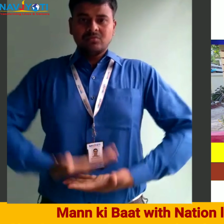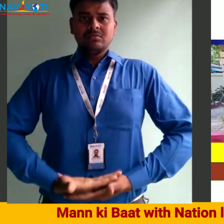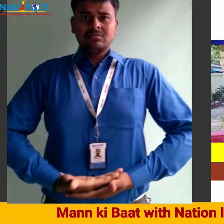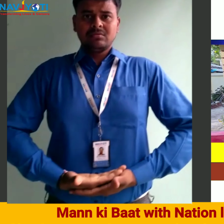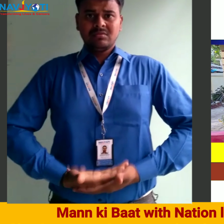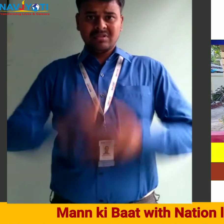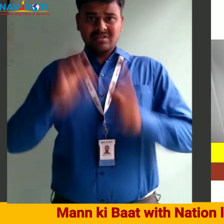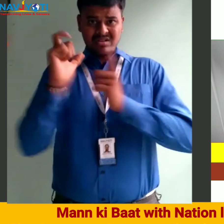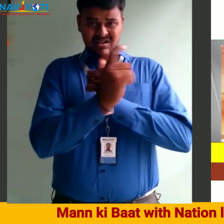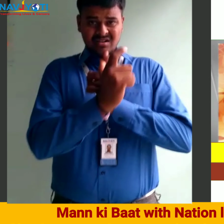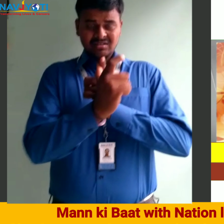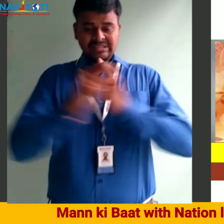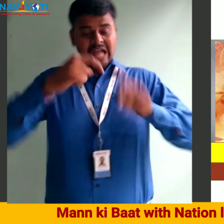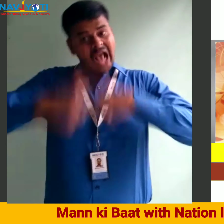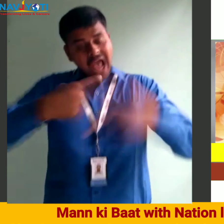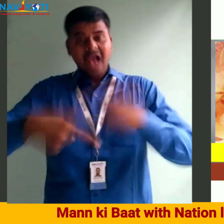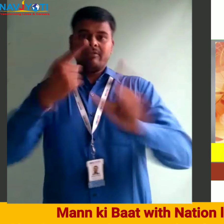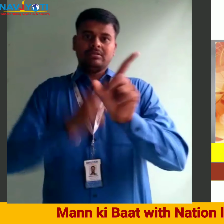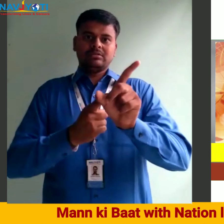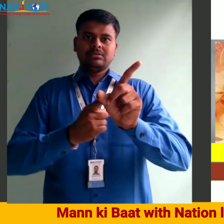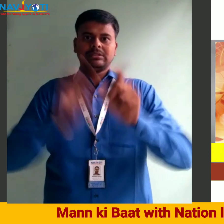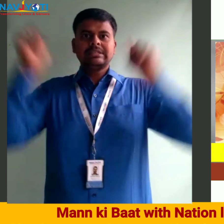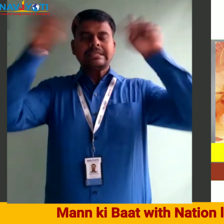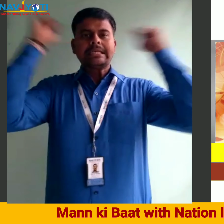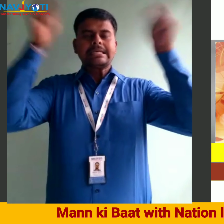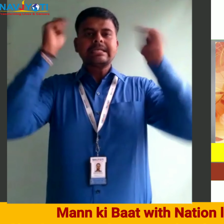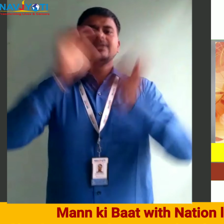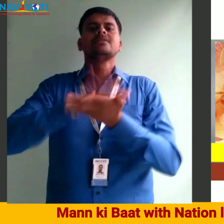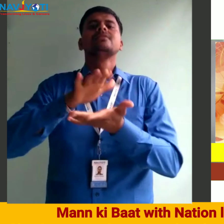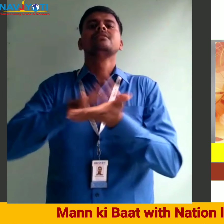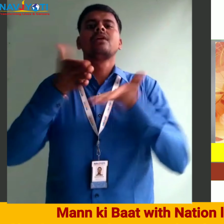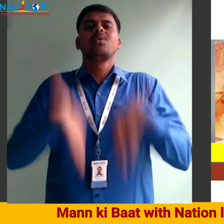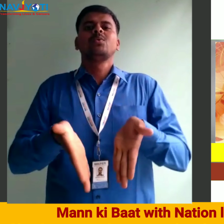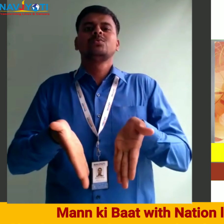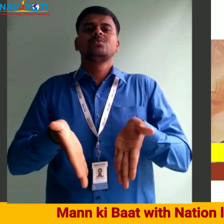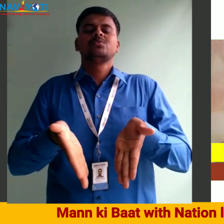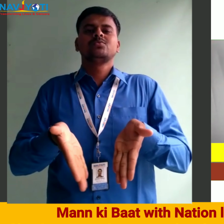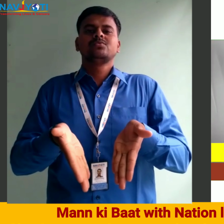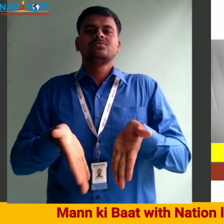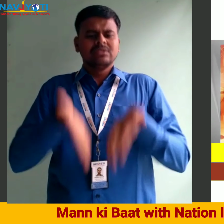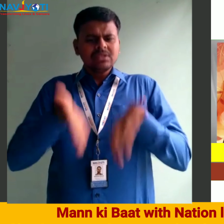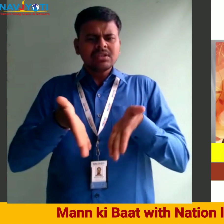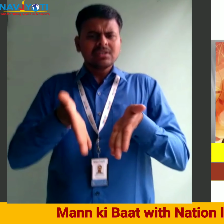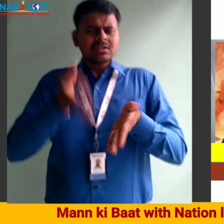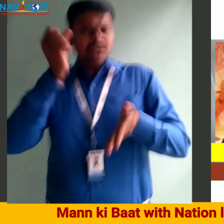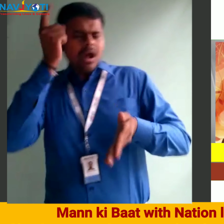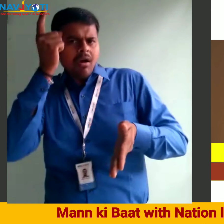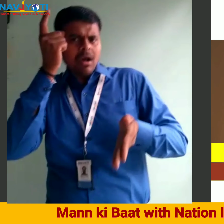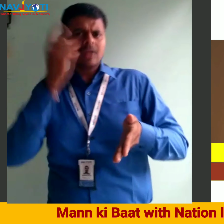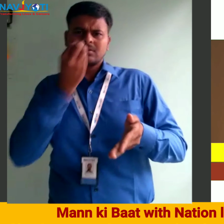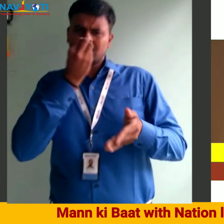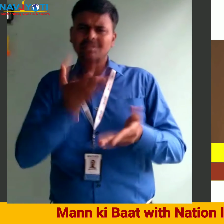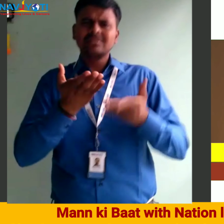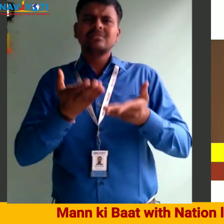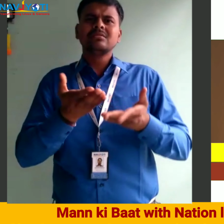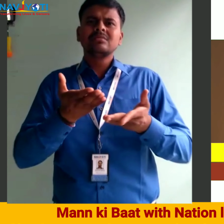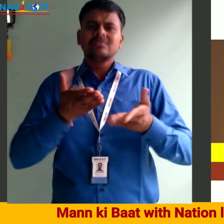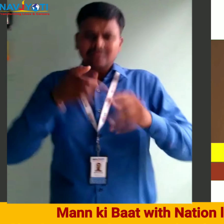बन सकता है। साथियों, जैन परंपरा में भी यह बहुत पवित्र दिन है,